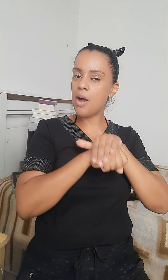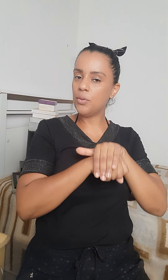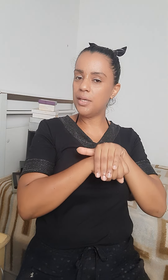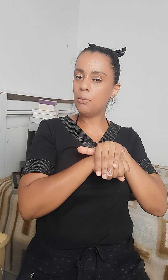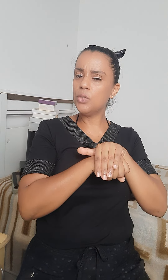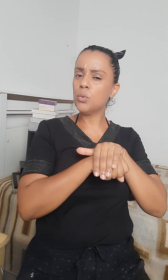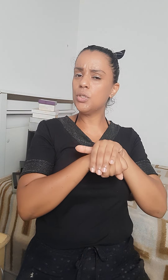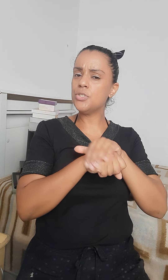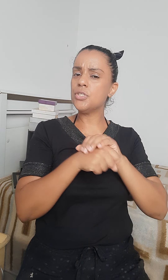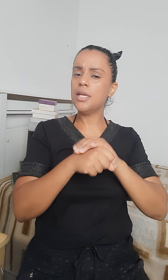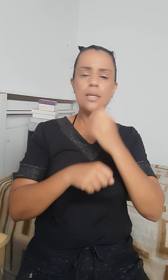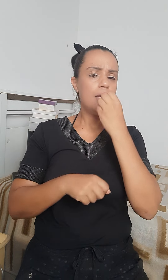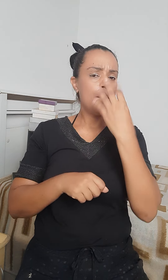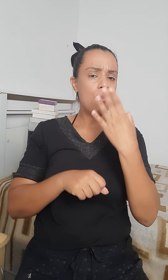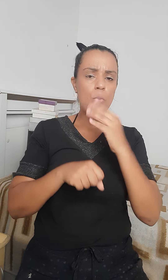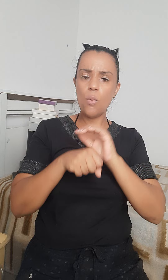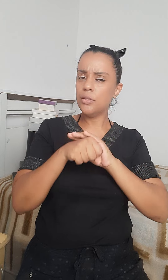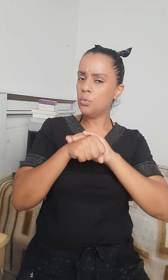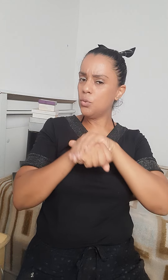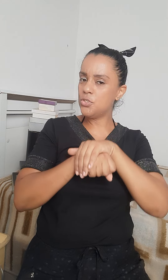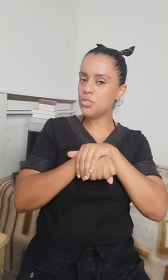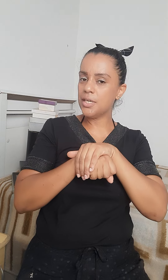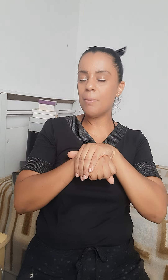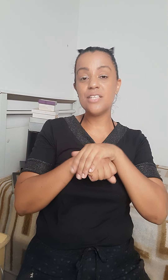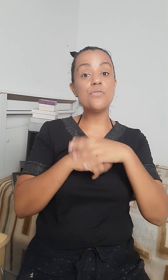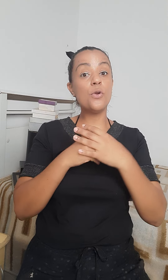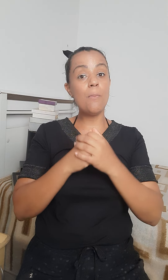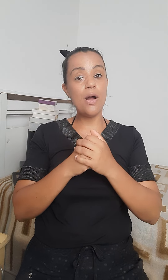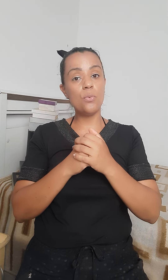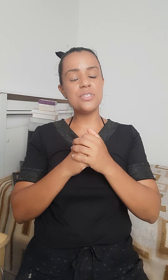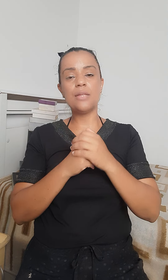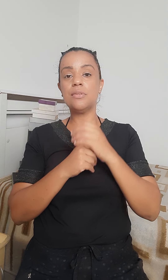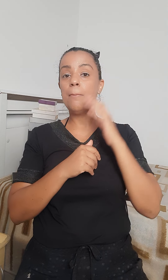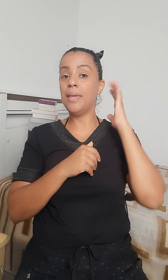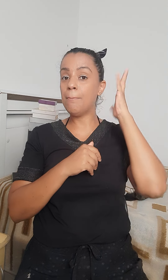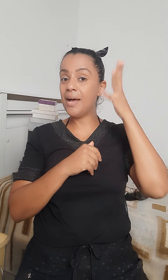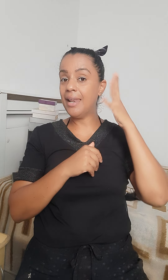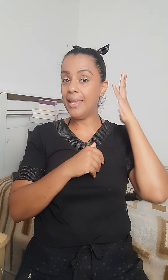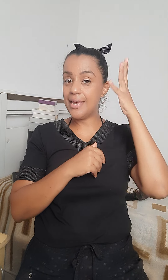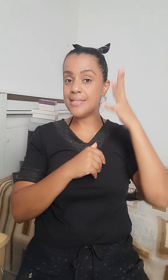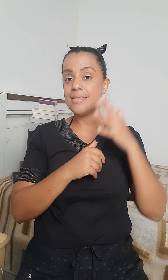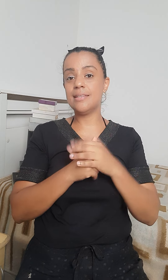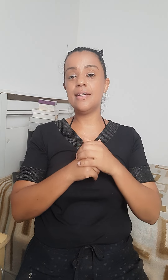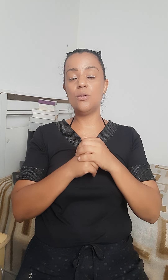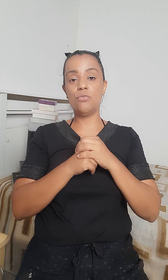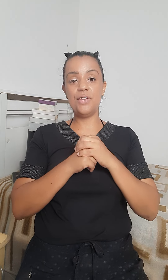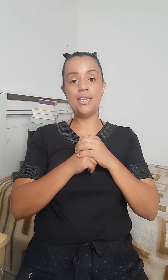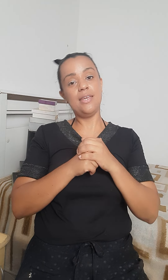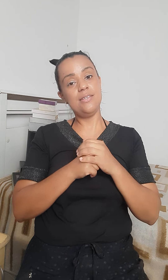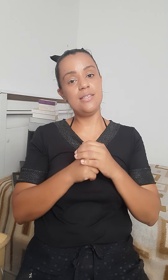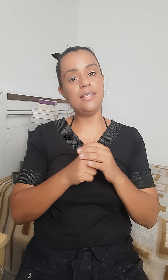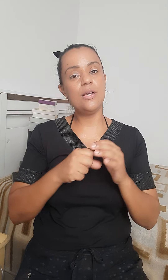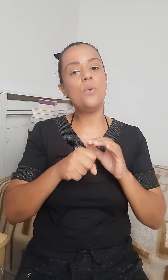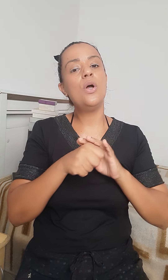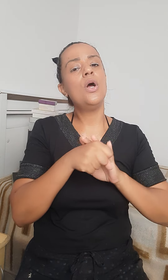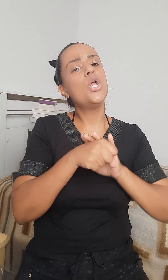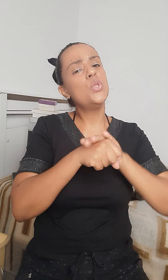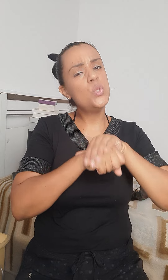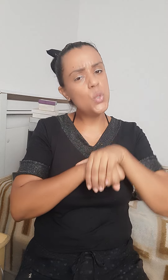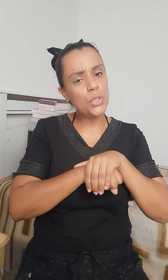né? Boa noite, né? Boa noite, que é mais formal, usado também em palestra, tá? Em conferência, então,